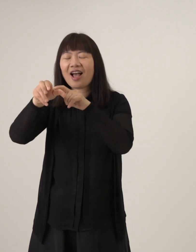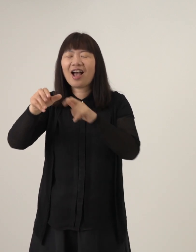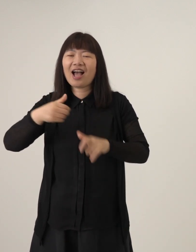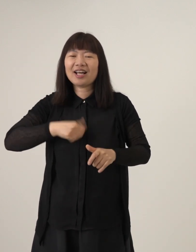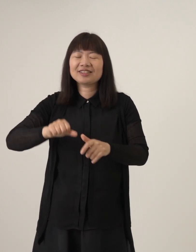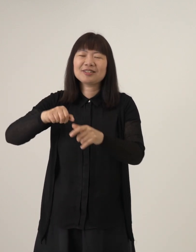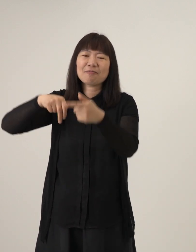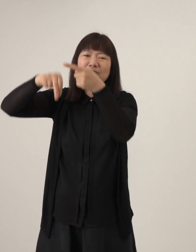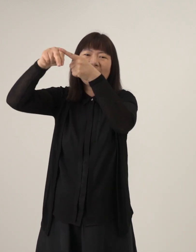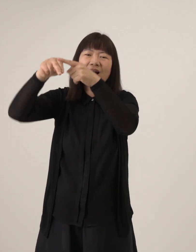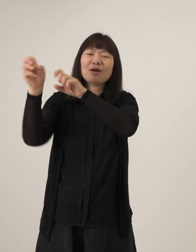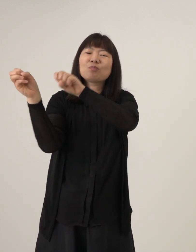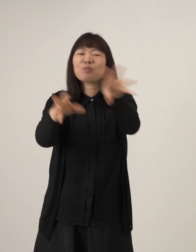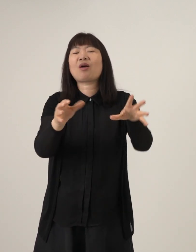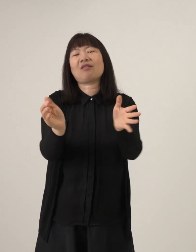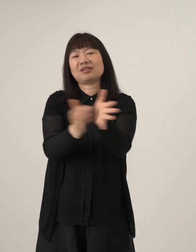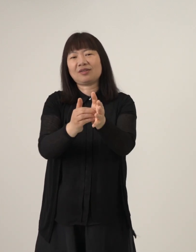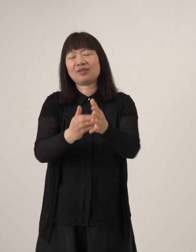버리세요.